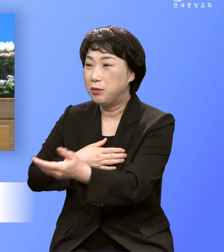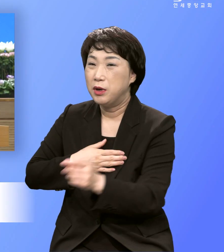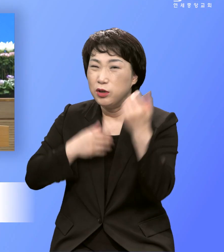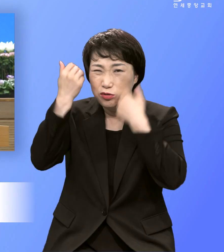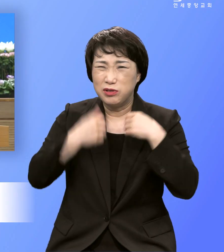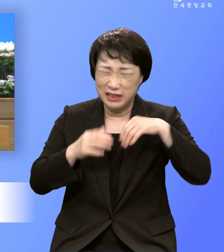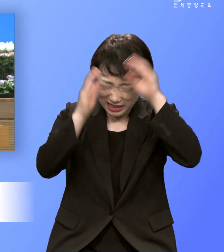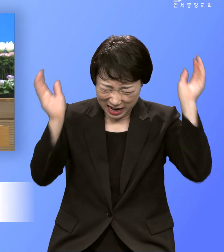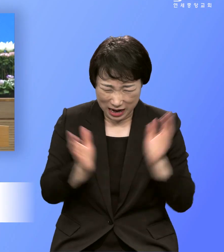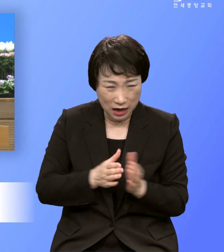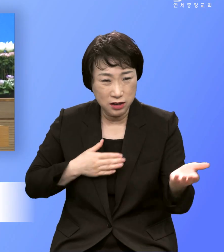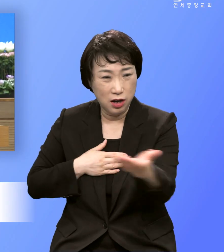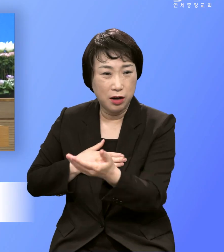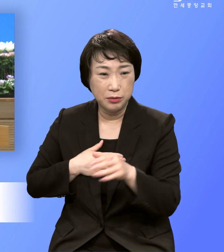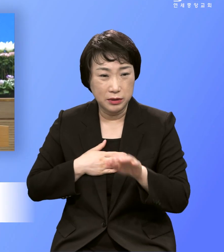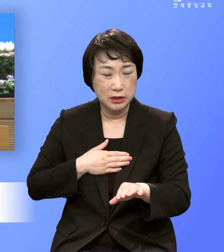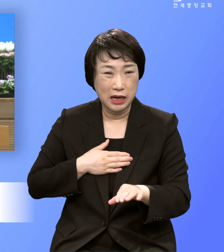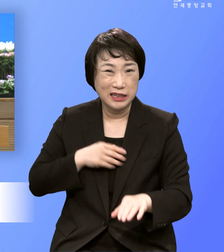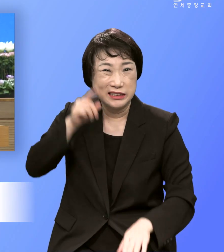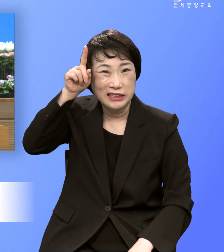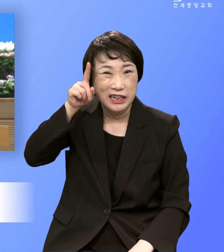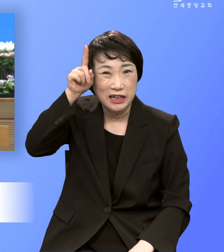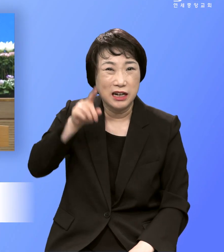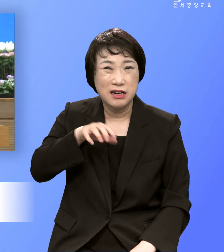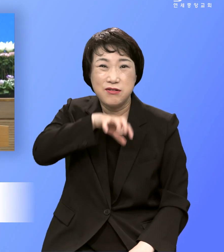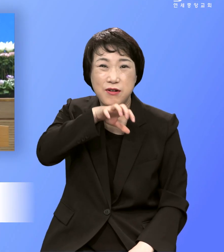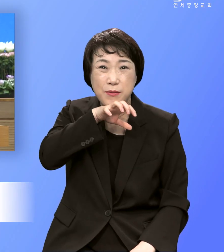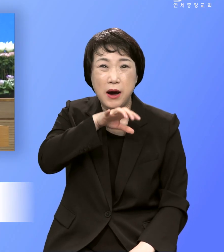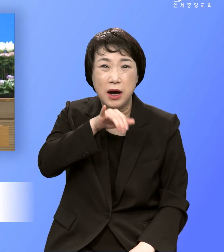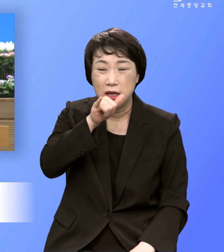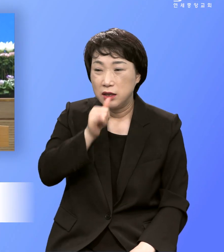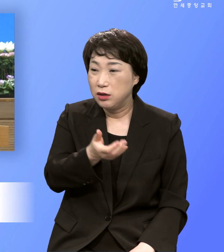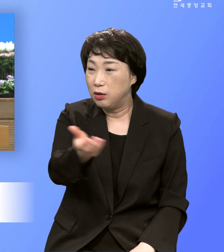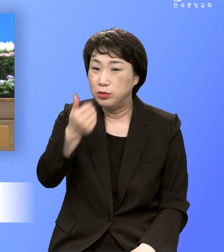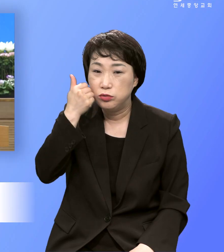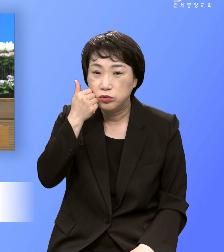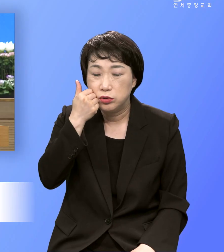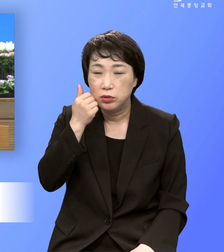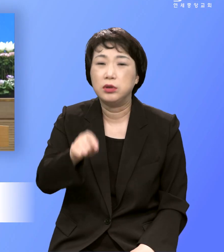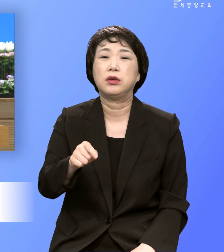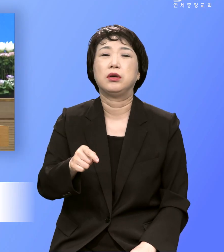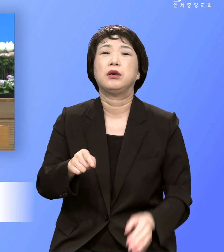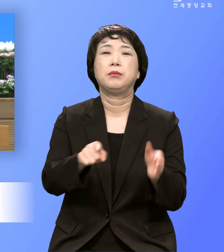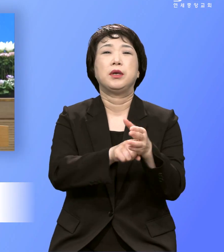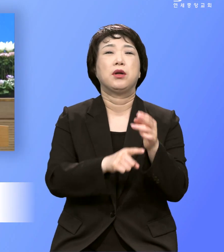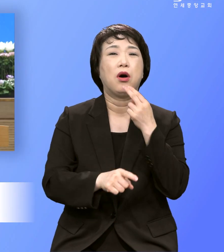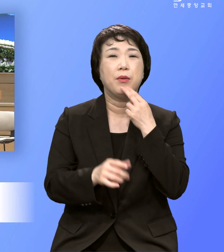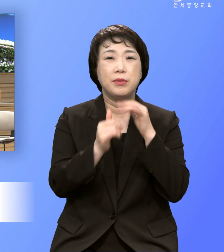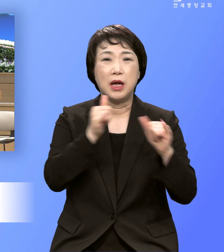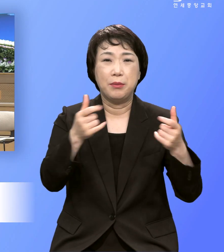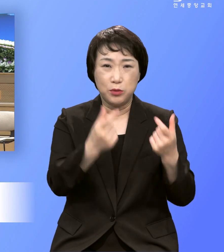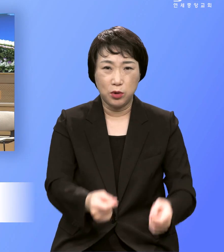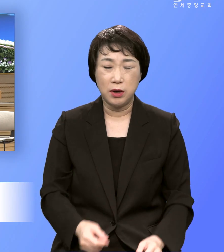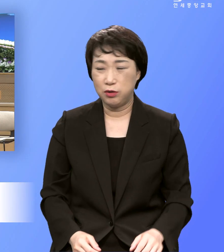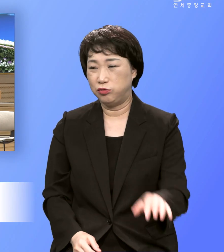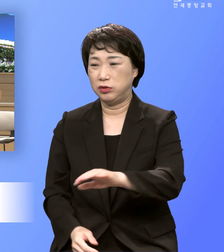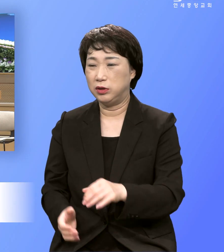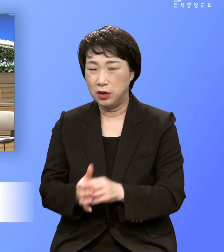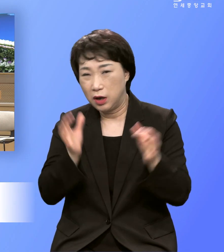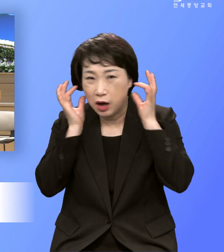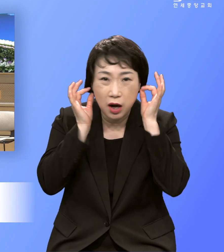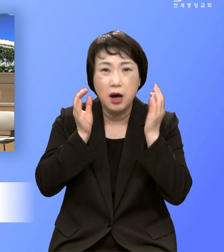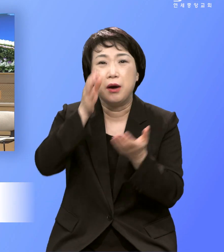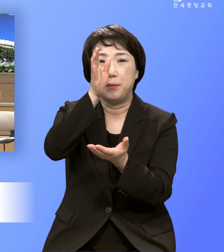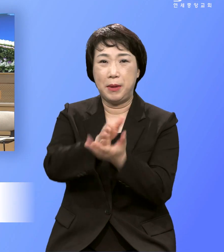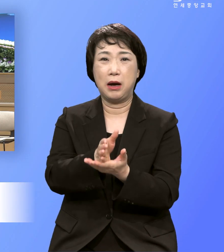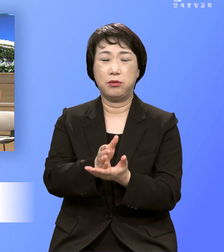어느 곳에든지 짜증내고 원망하고 불평하면 그런 이방인이야. 우리는 부안에 동하지 말라